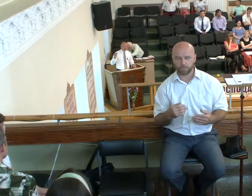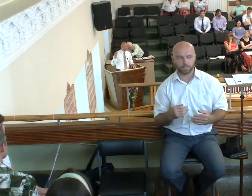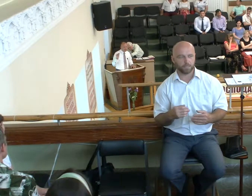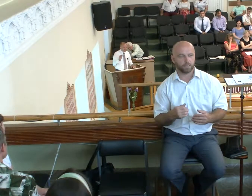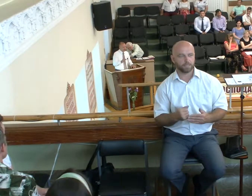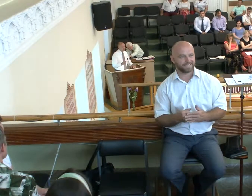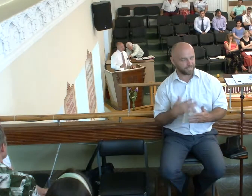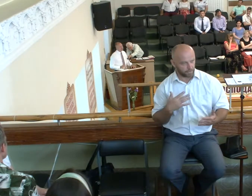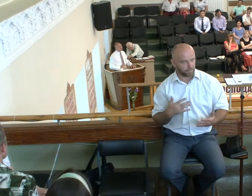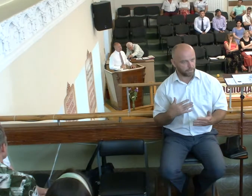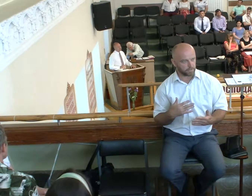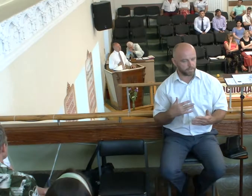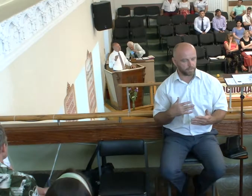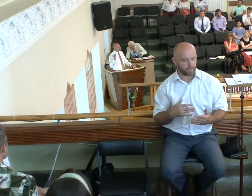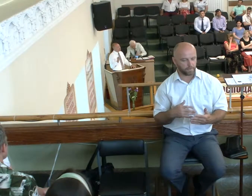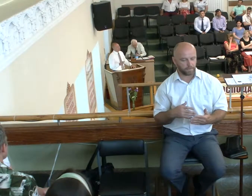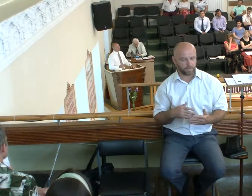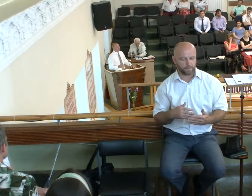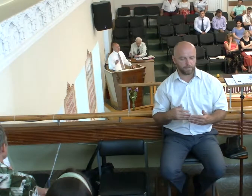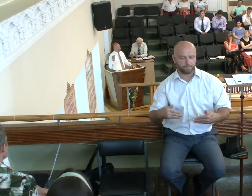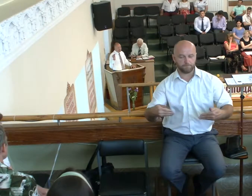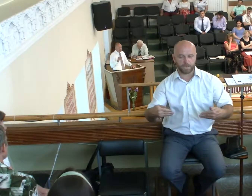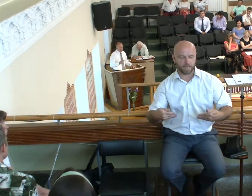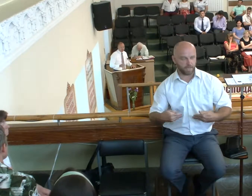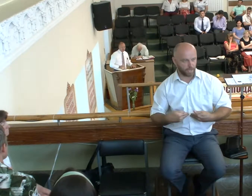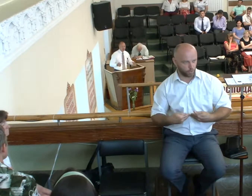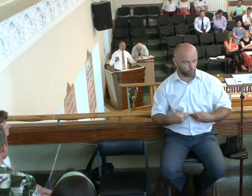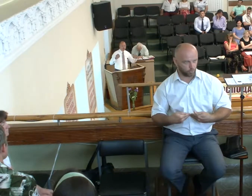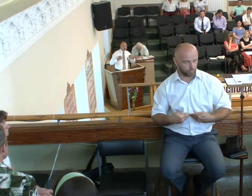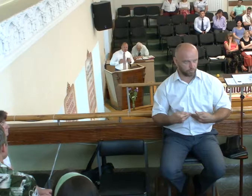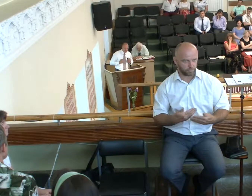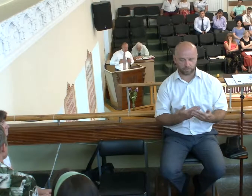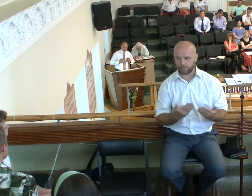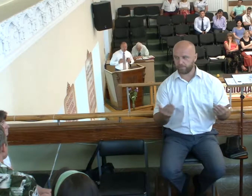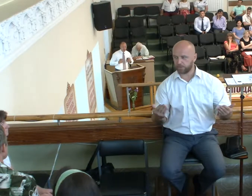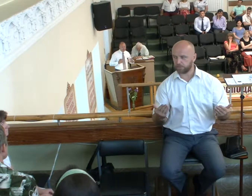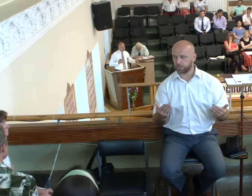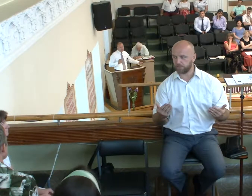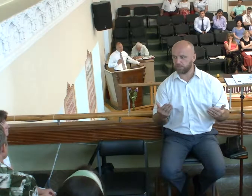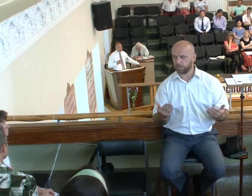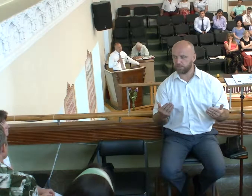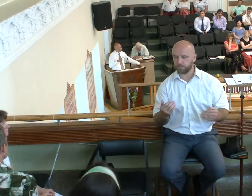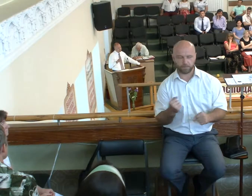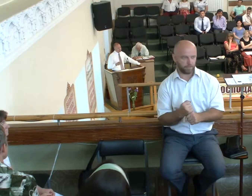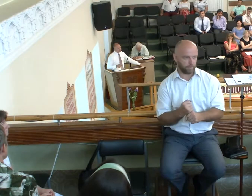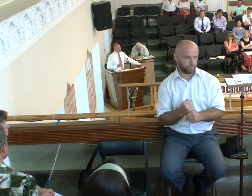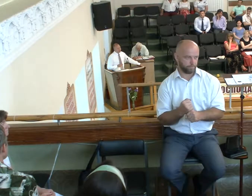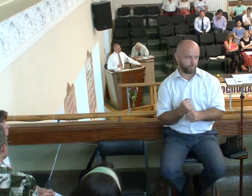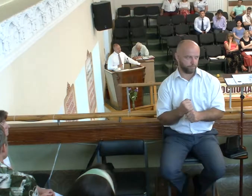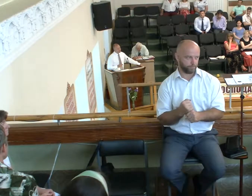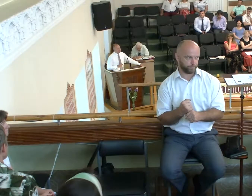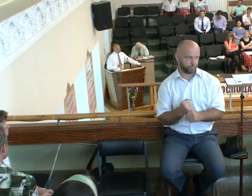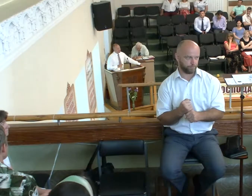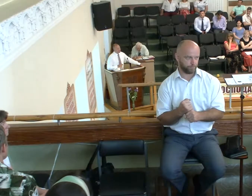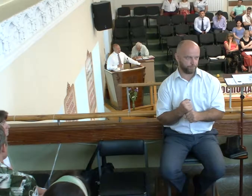жизни, на все ваши мысли в жизни, наши мысли, наши поступки, мои поступки. Абсолютно на